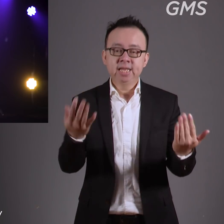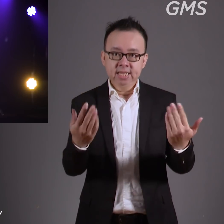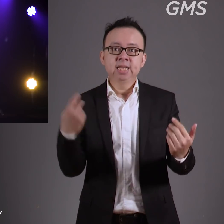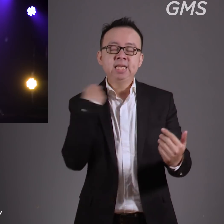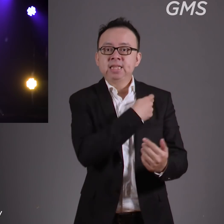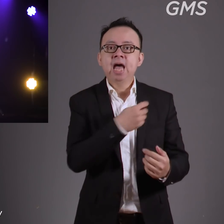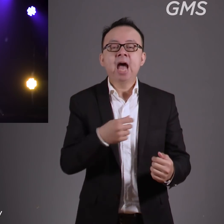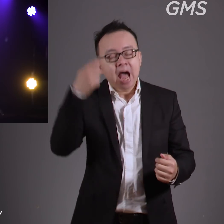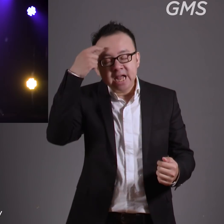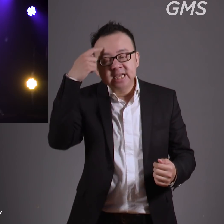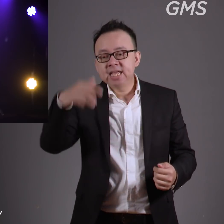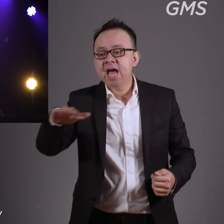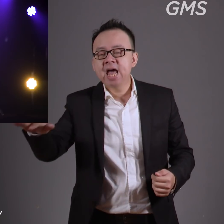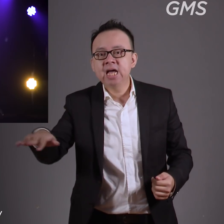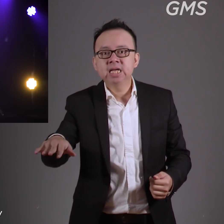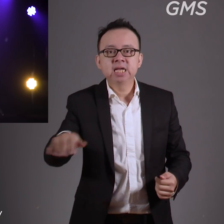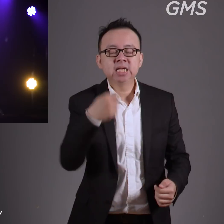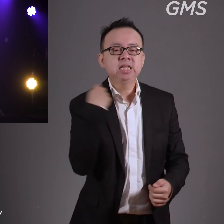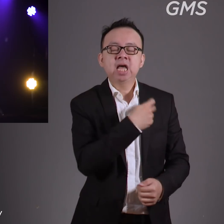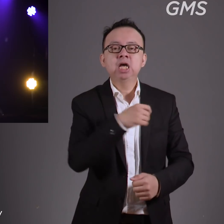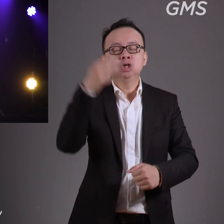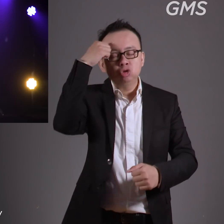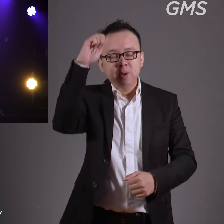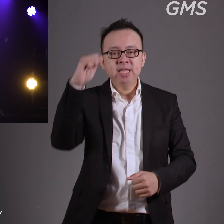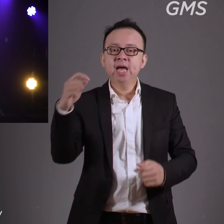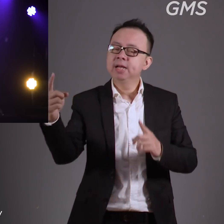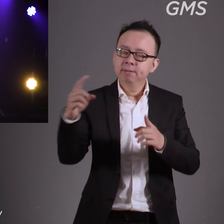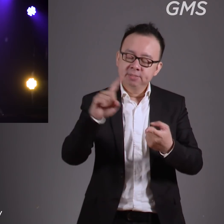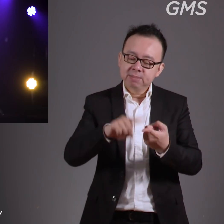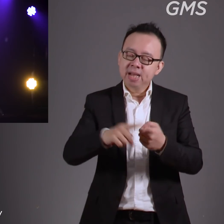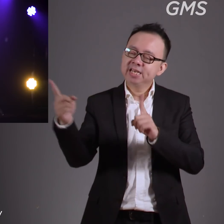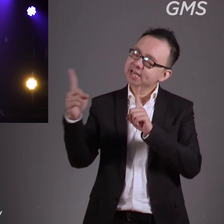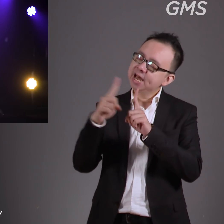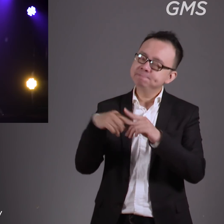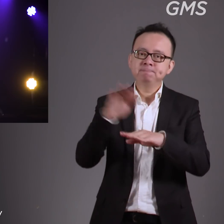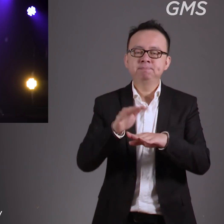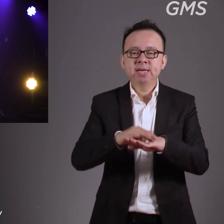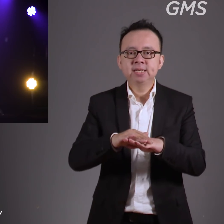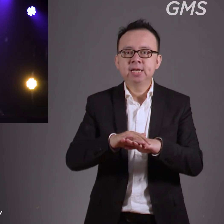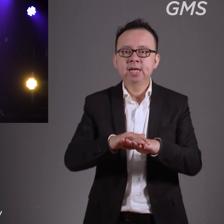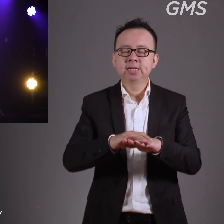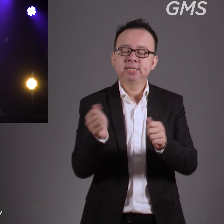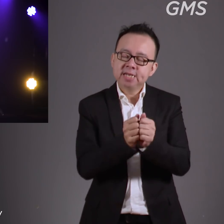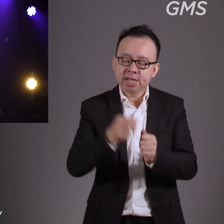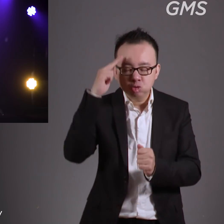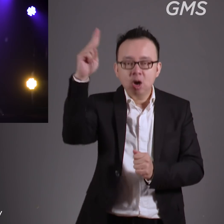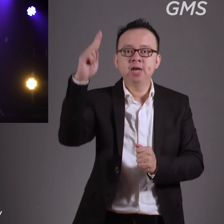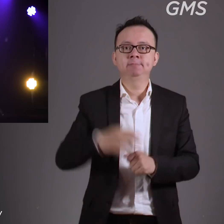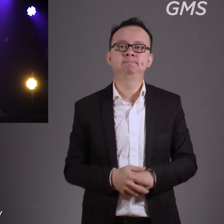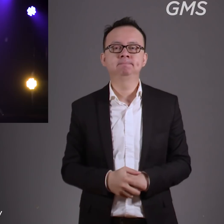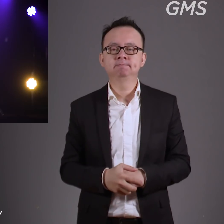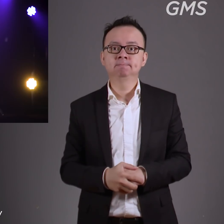Kalau Tuhan sudah menentukan seseorang dipromosikan, dia mau dimasukkan penjara seperti Yusuf gara-gara istri Potifar, dia tetap akan naik sebagai Perdana